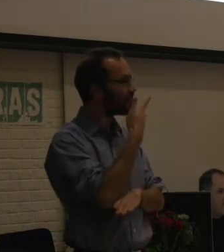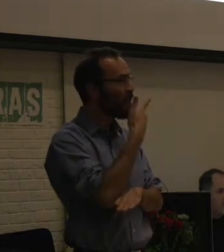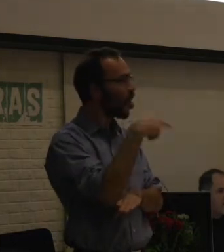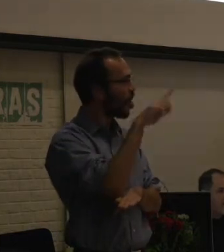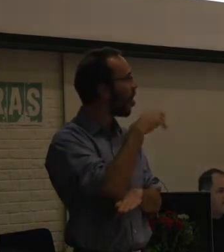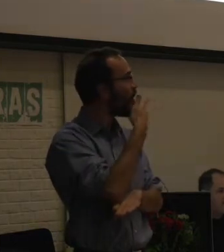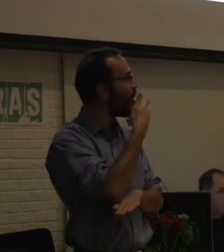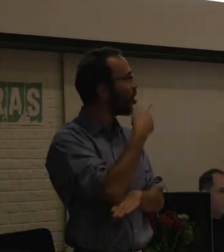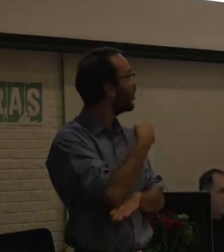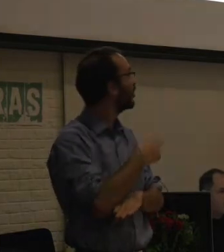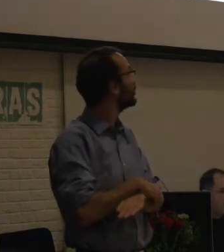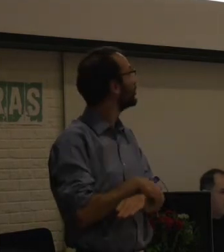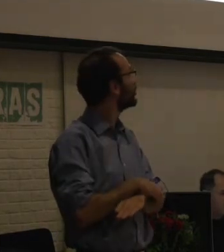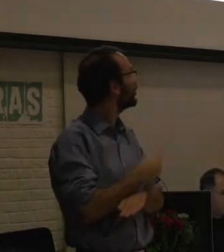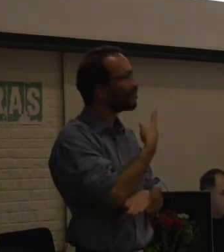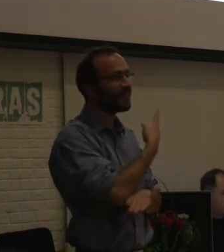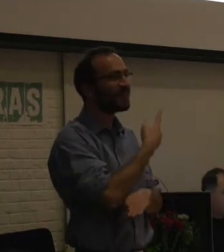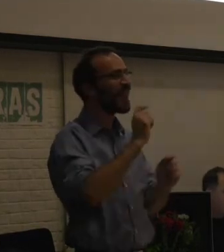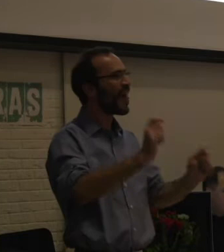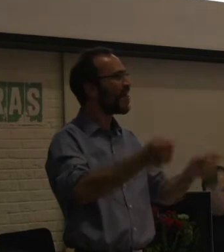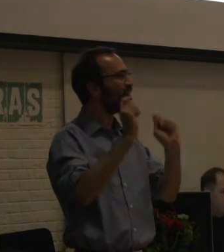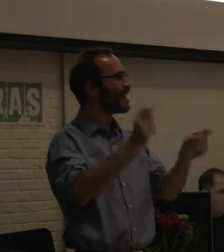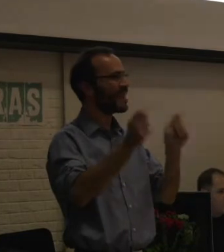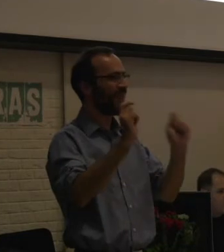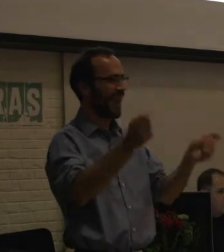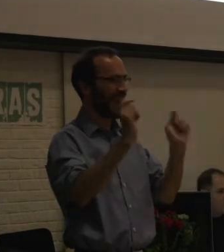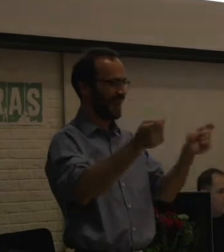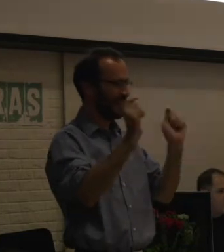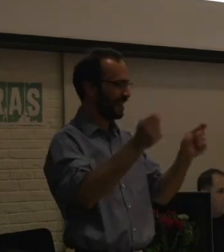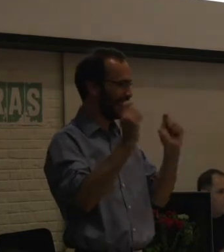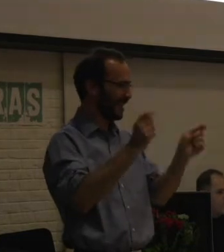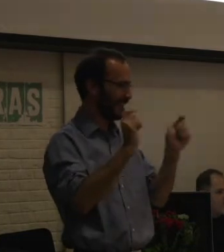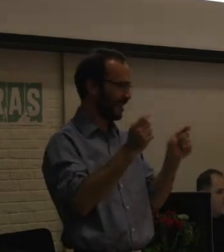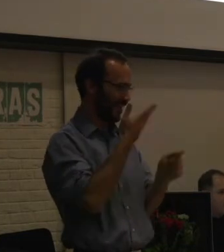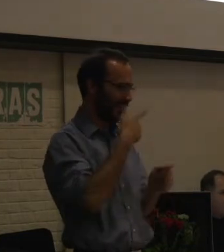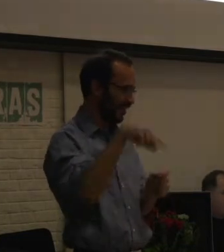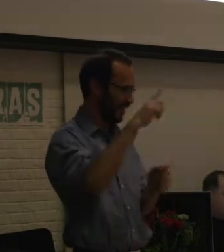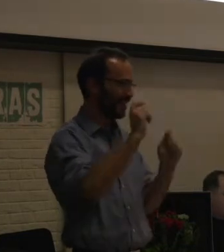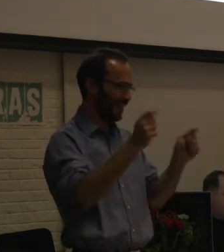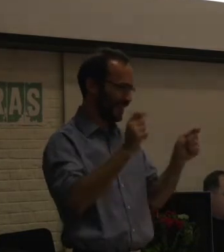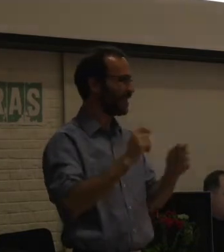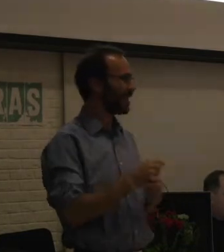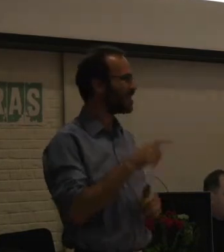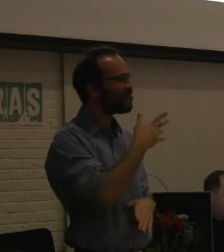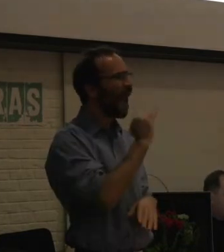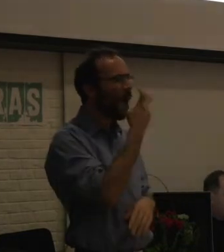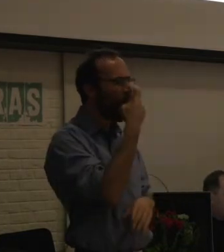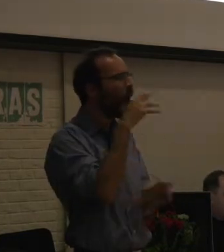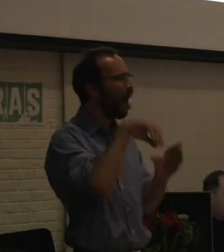Es la estatua de la Cibeles. Bueno, pues yo tenía una curiosidad, y es